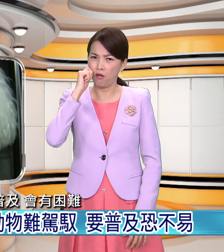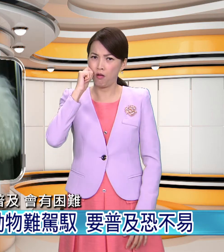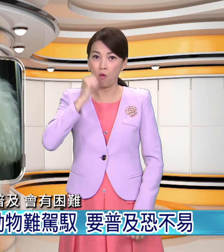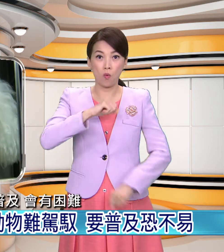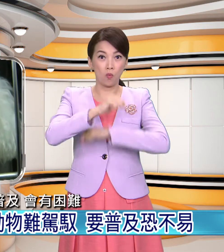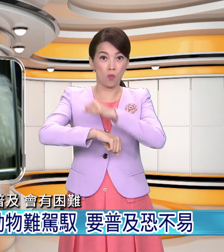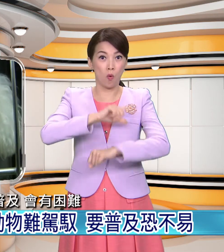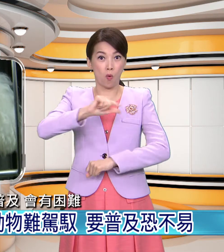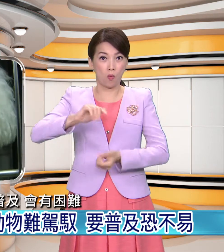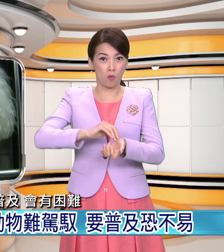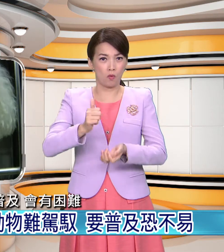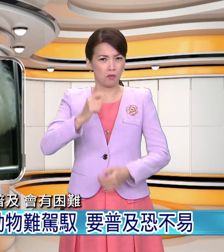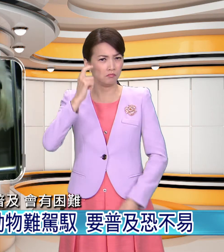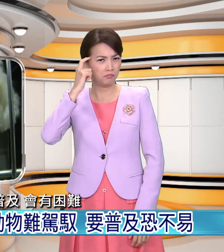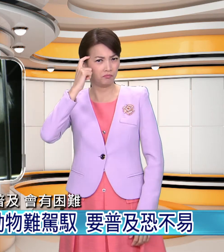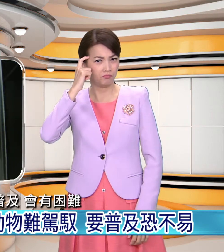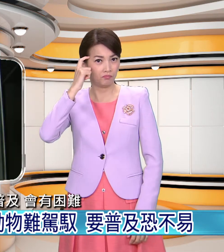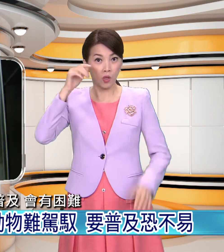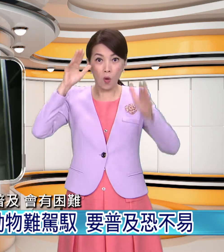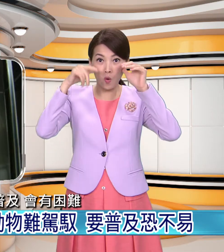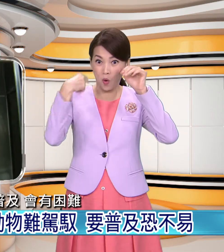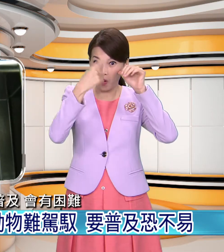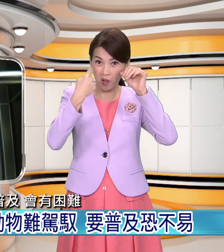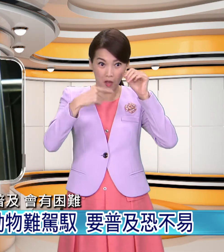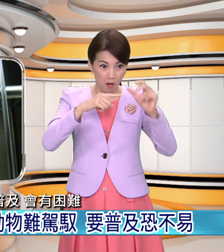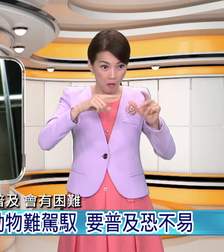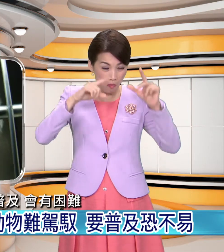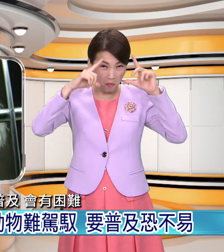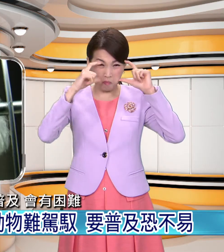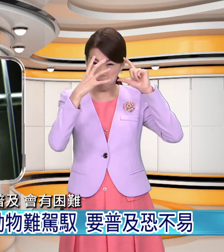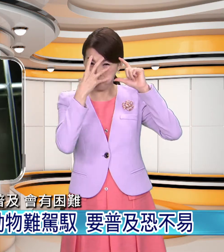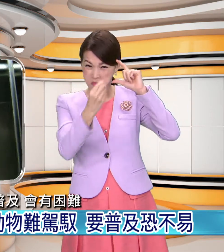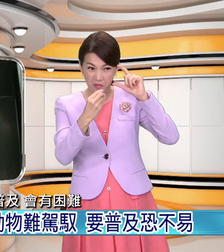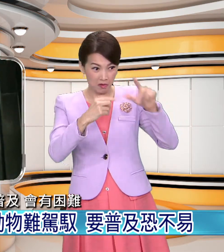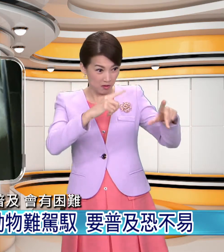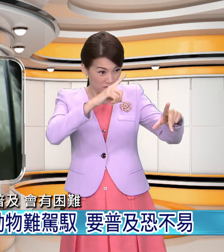狗脸辨识的普及会有困难。